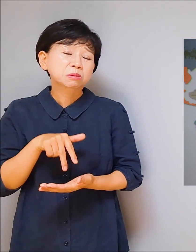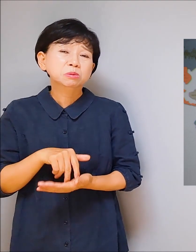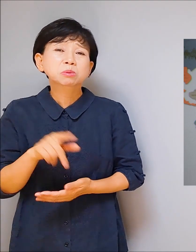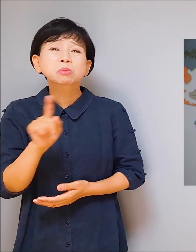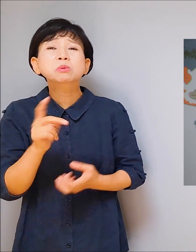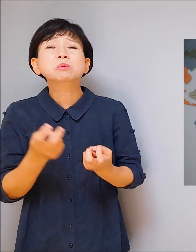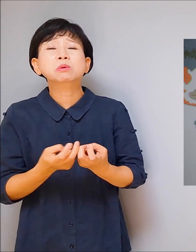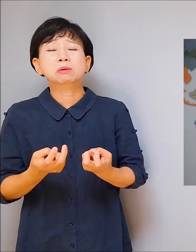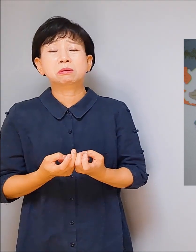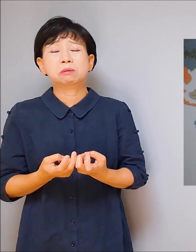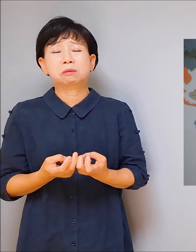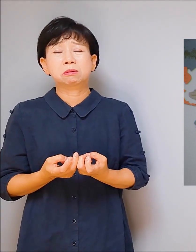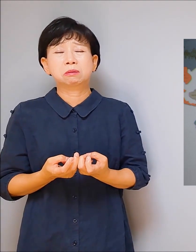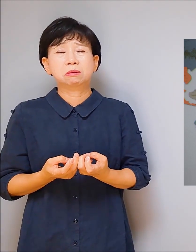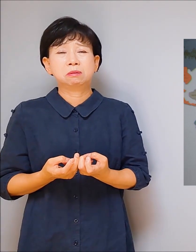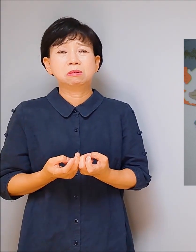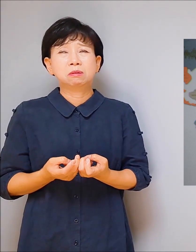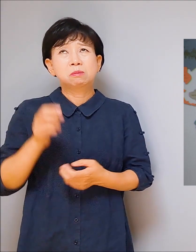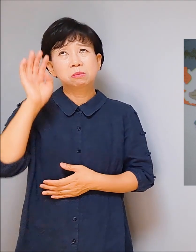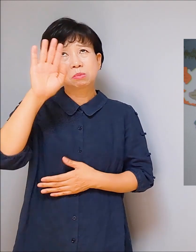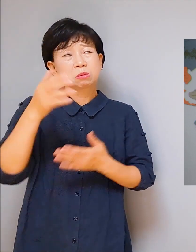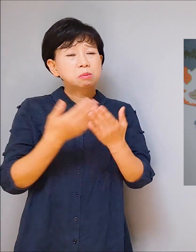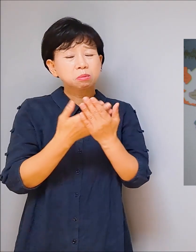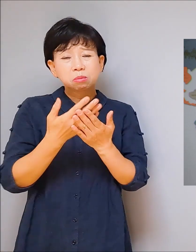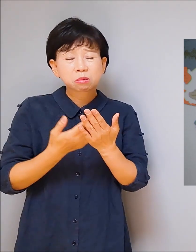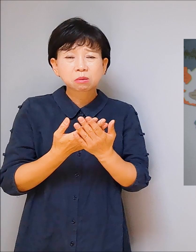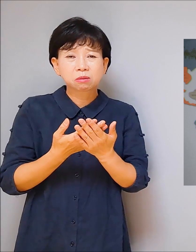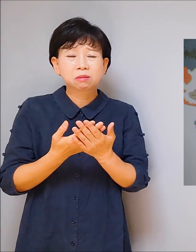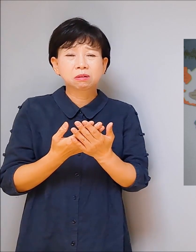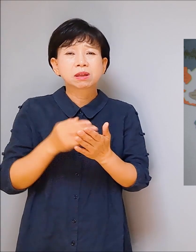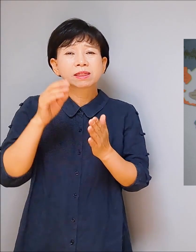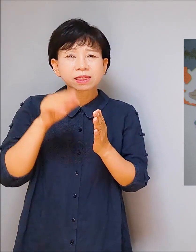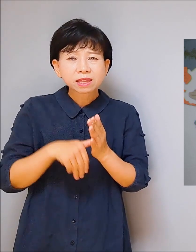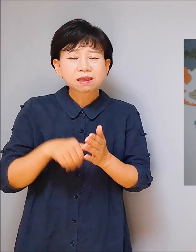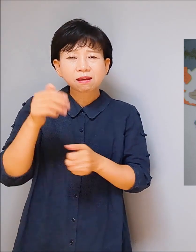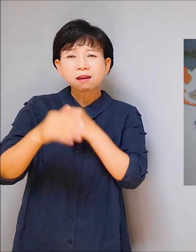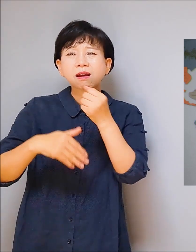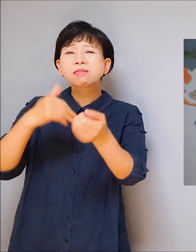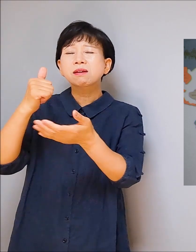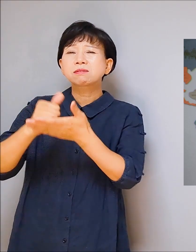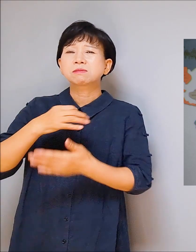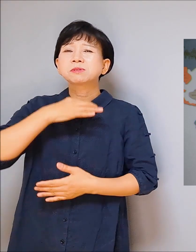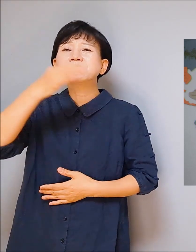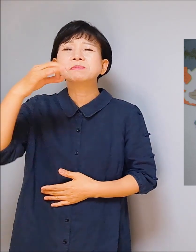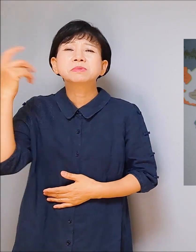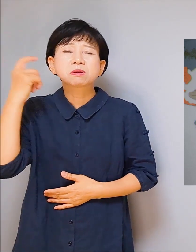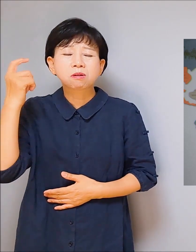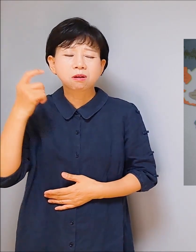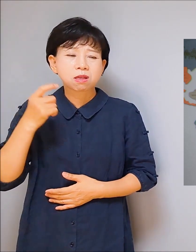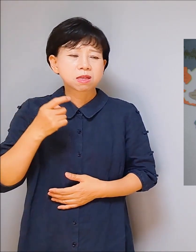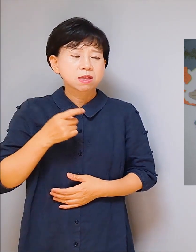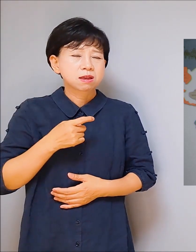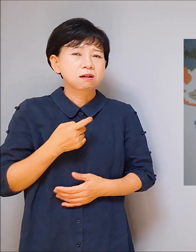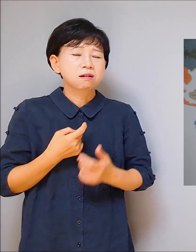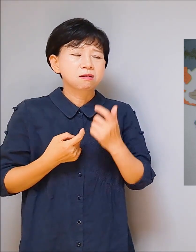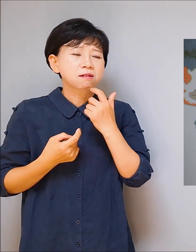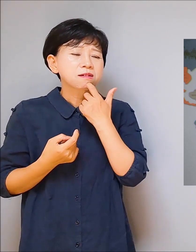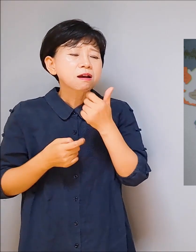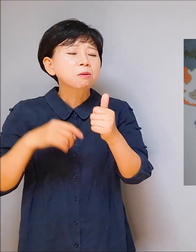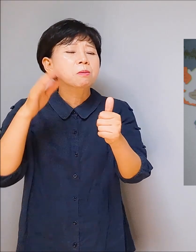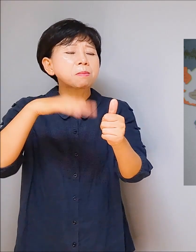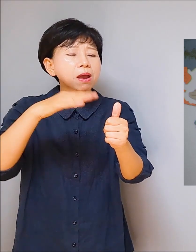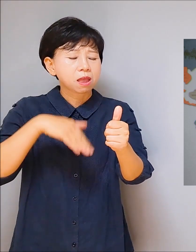어떻게 해야 되나? 그때 하나님의 음성이 들립니다. 야곱아, 고향으로